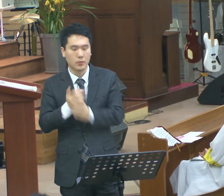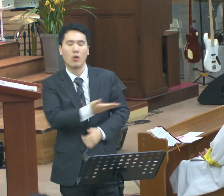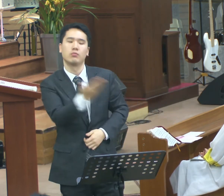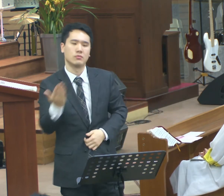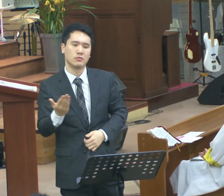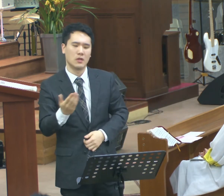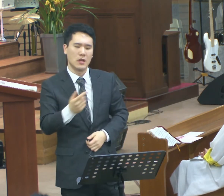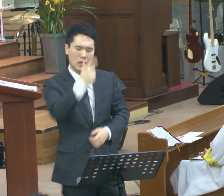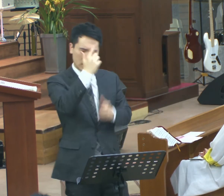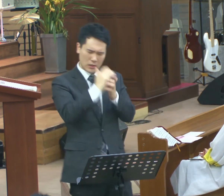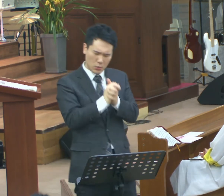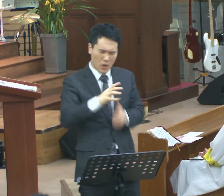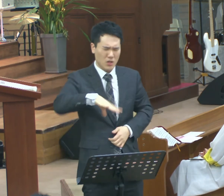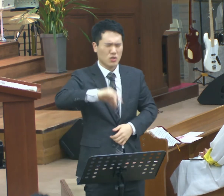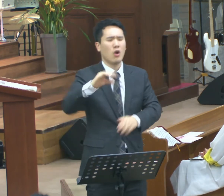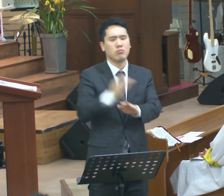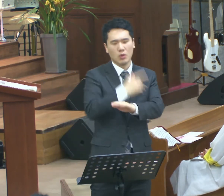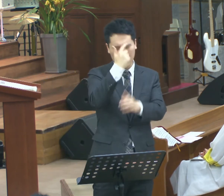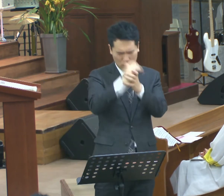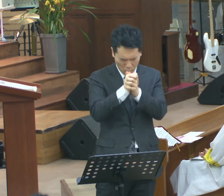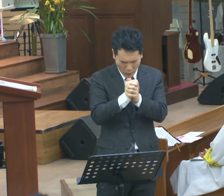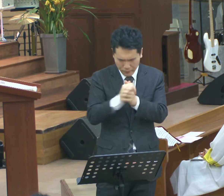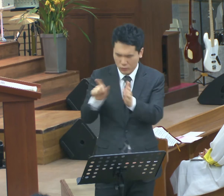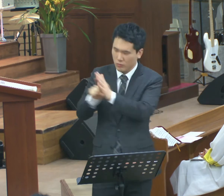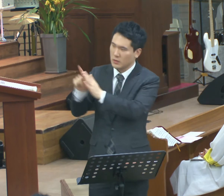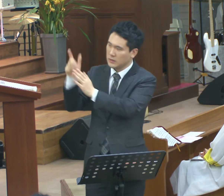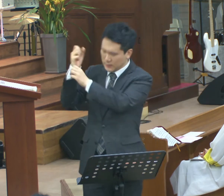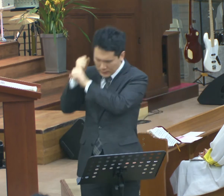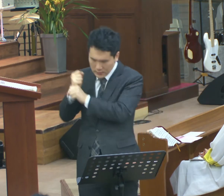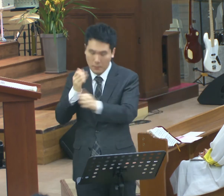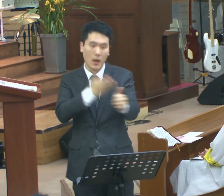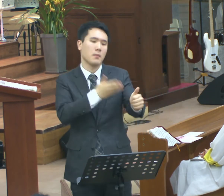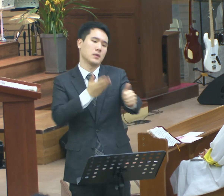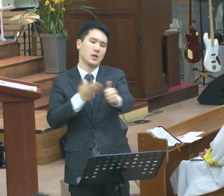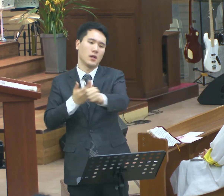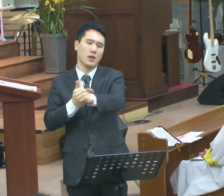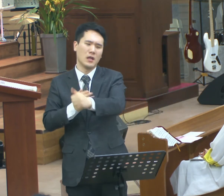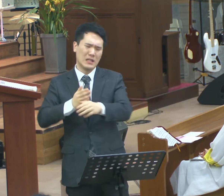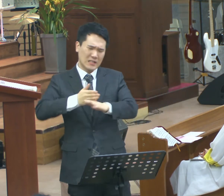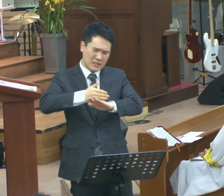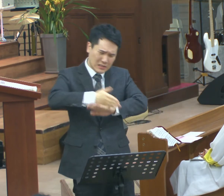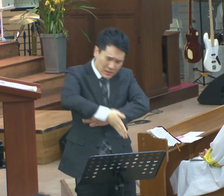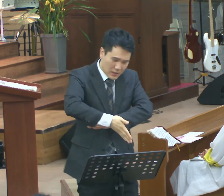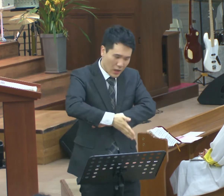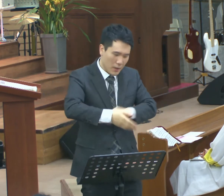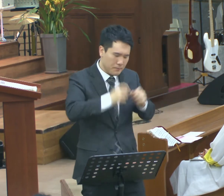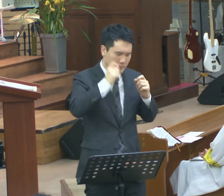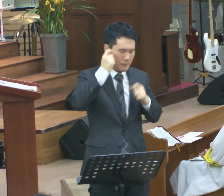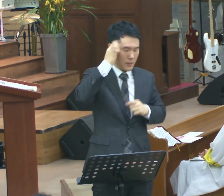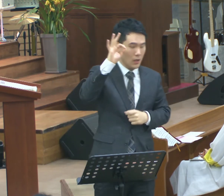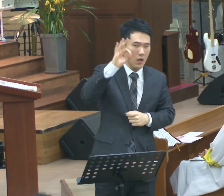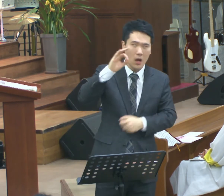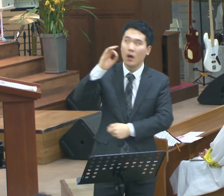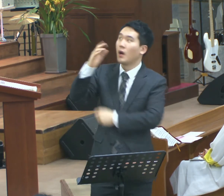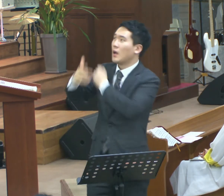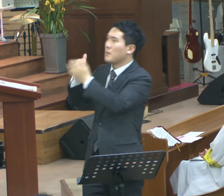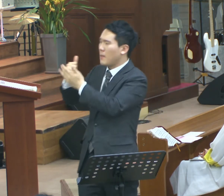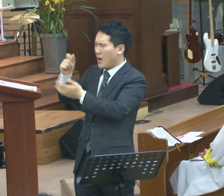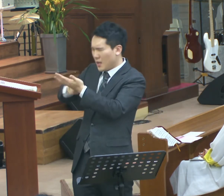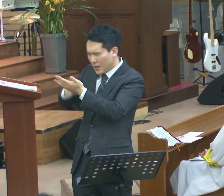바랍니다. 어려울 때 앞부분에서 하시기 바랍니다. 뒷부분에 가서 하는 거는 이제 어쩔 수 없이